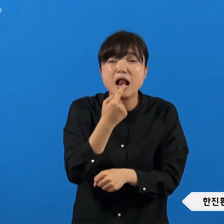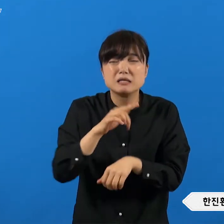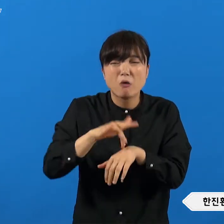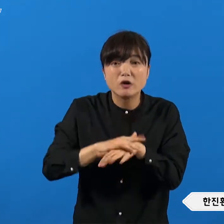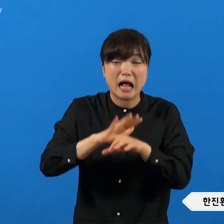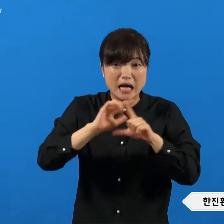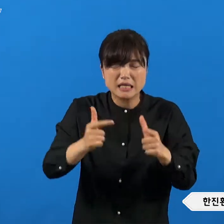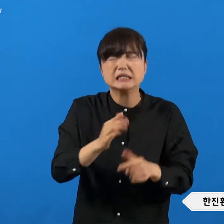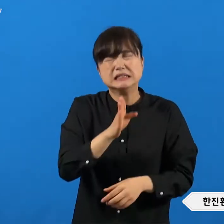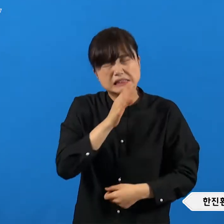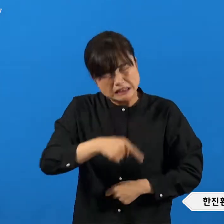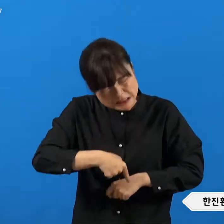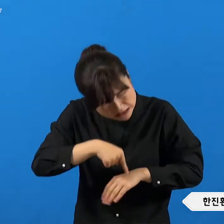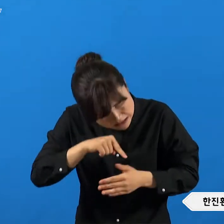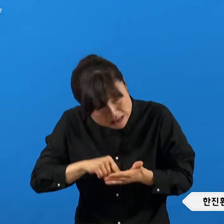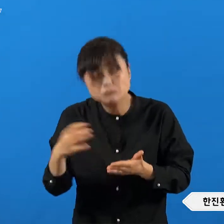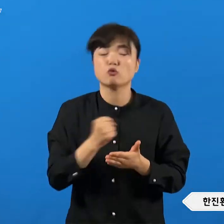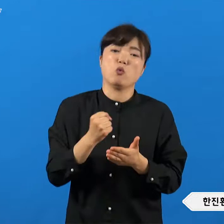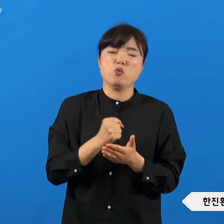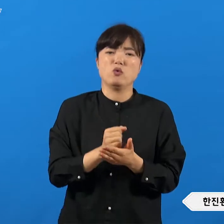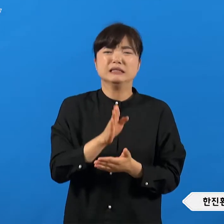아니라 진심으로